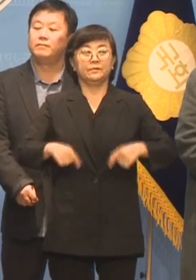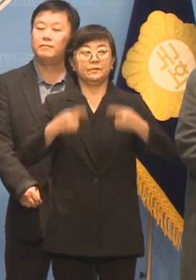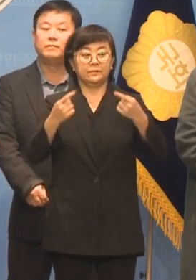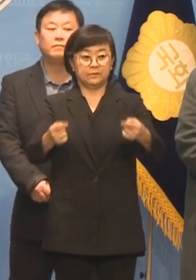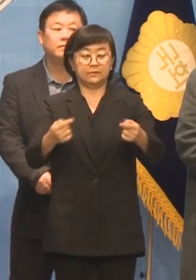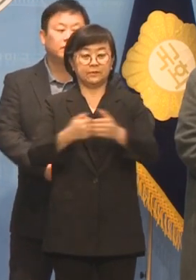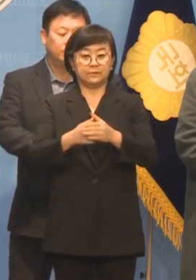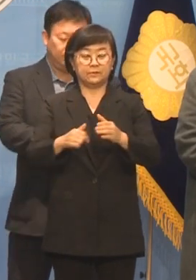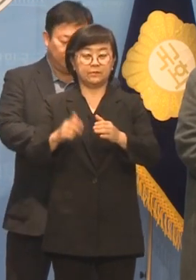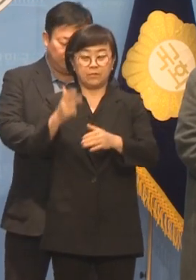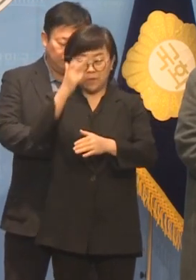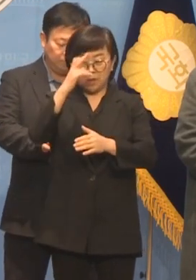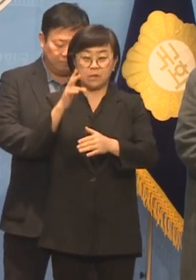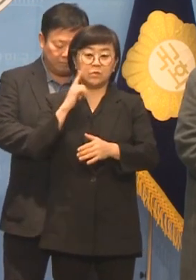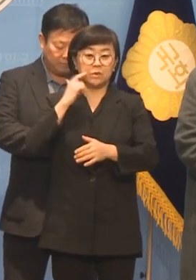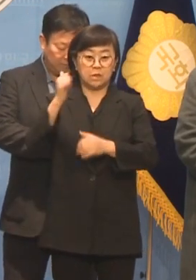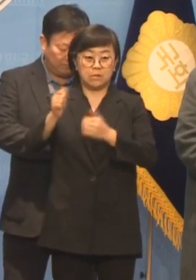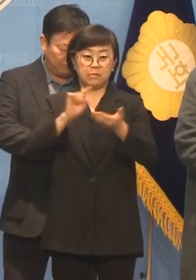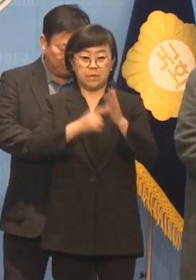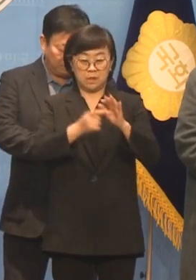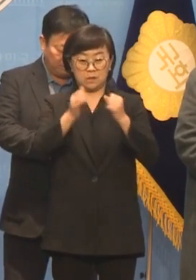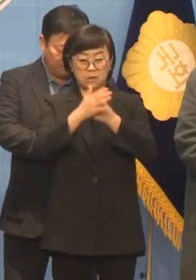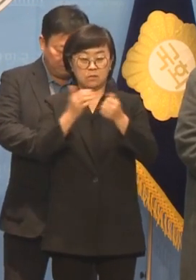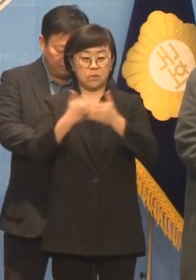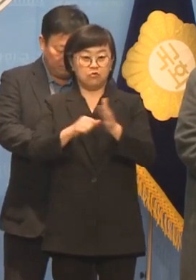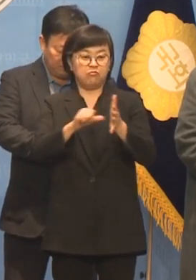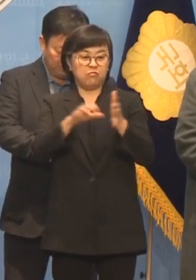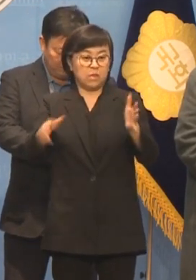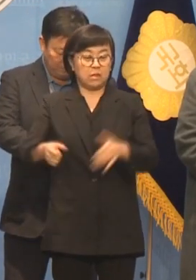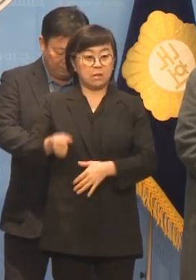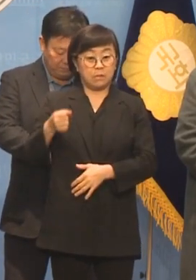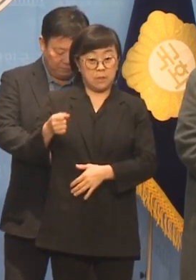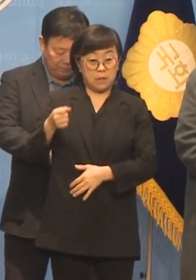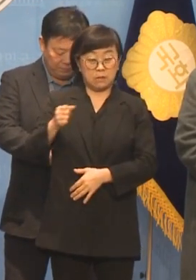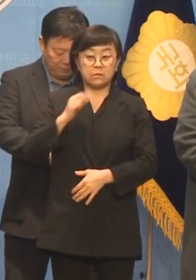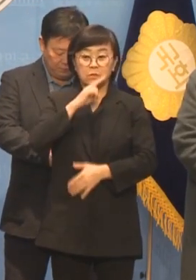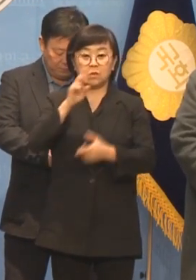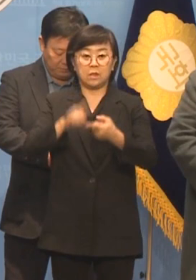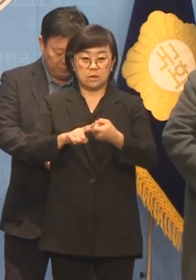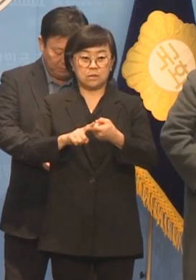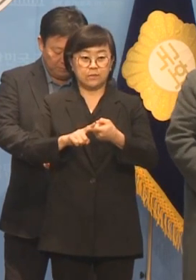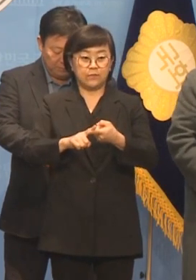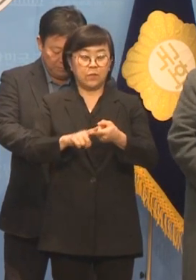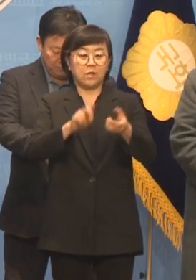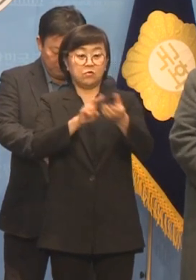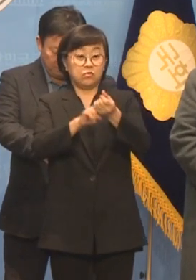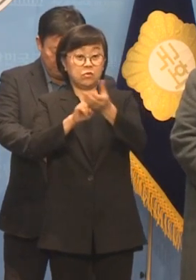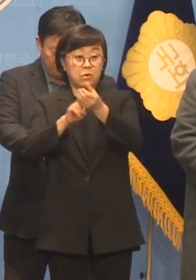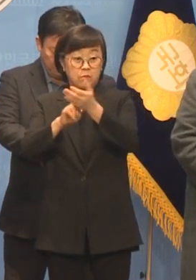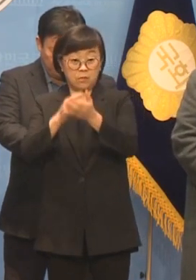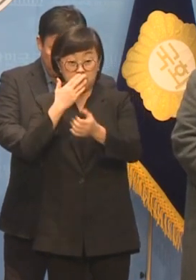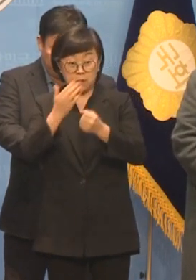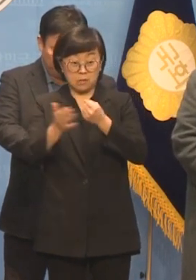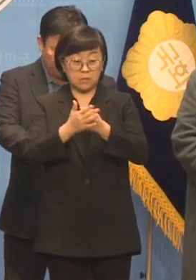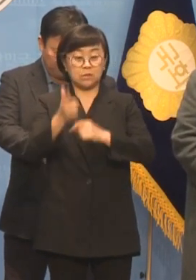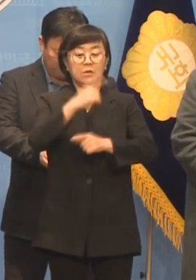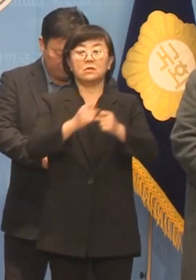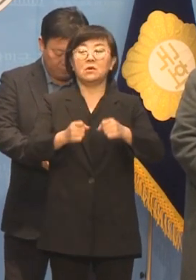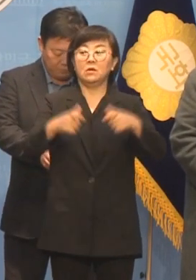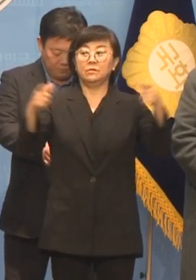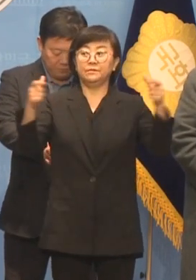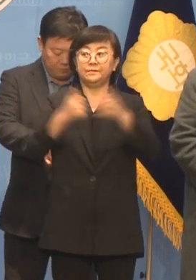주신 우리 최재형 목사님이 밝히신 명품백 수소 의혹까지 감추려고 하면 할수록